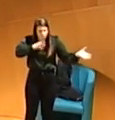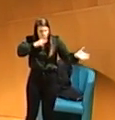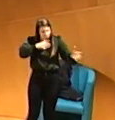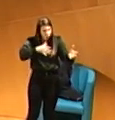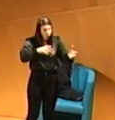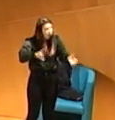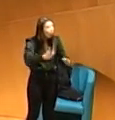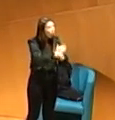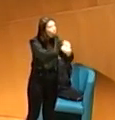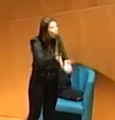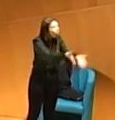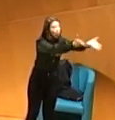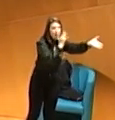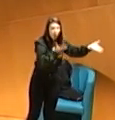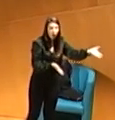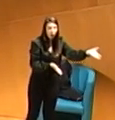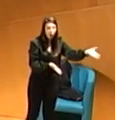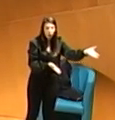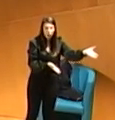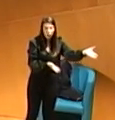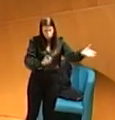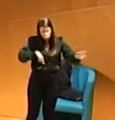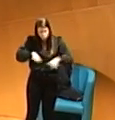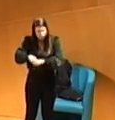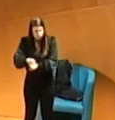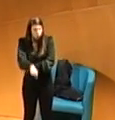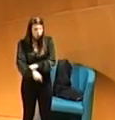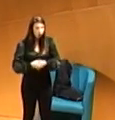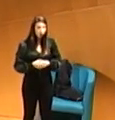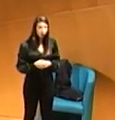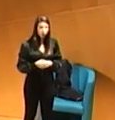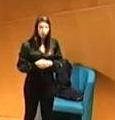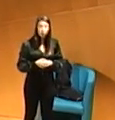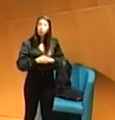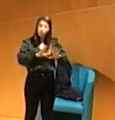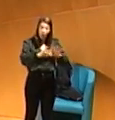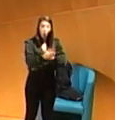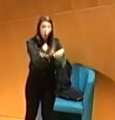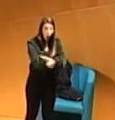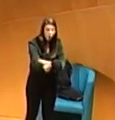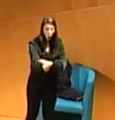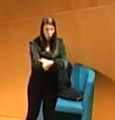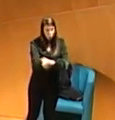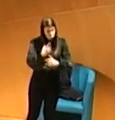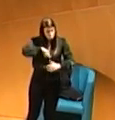lâcher, parce que les autres parents ne lâchent pas leurs enfants. Ce sont les enfants qui ne s'envolent pas.